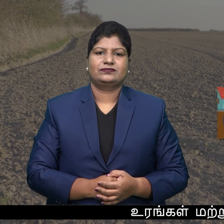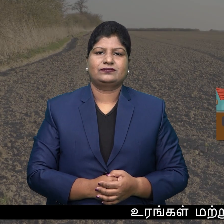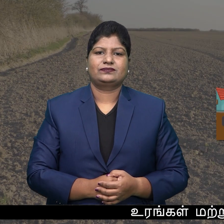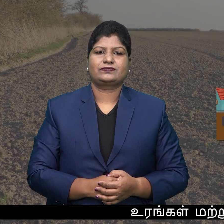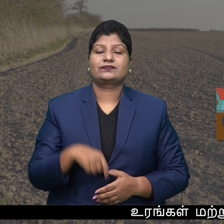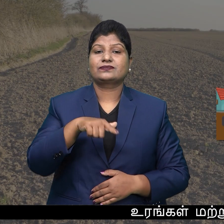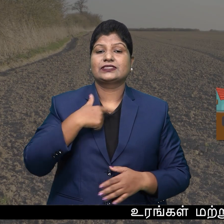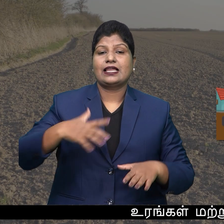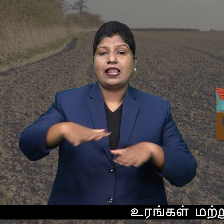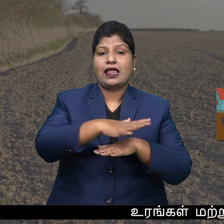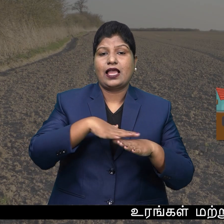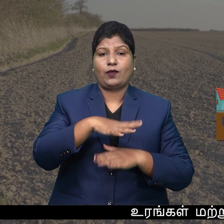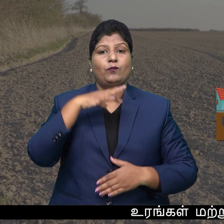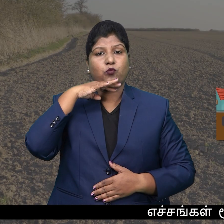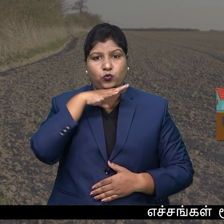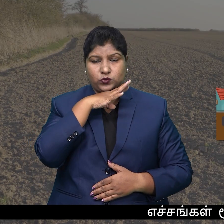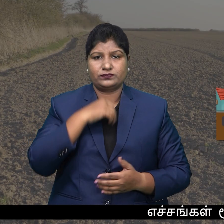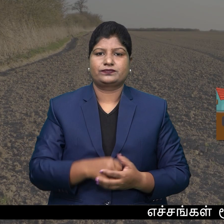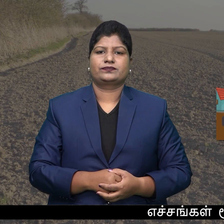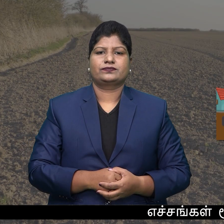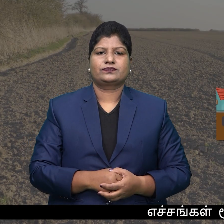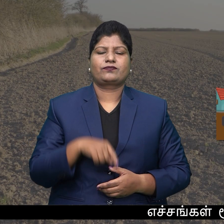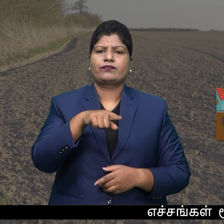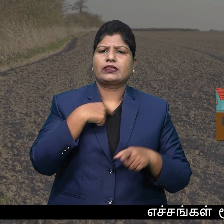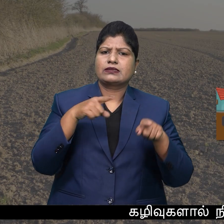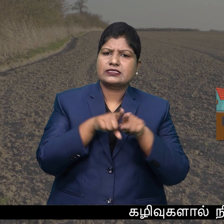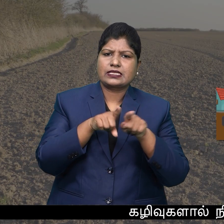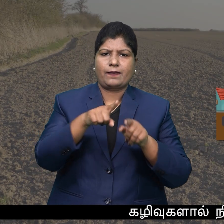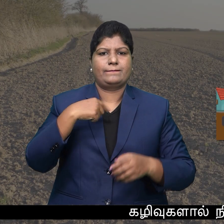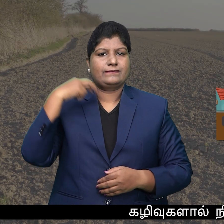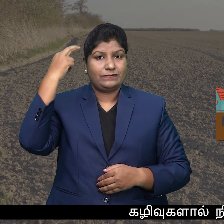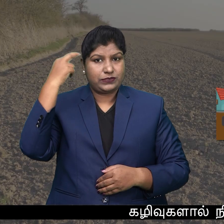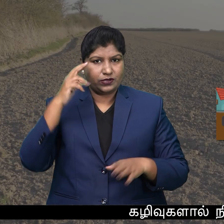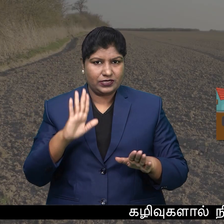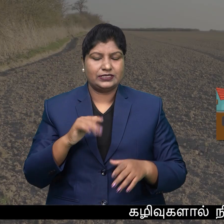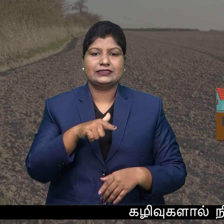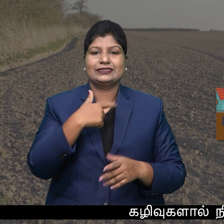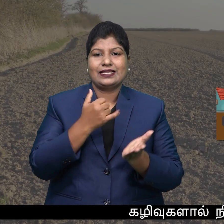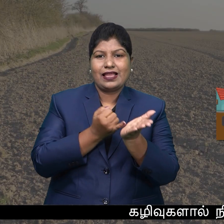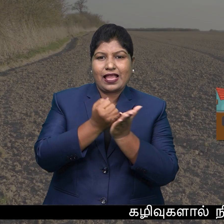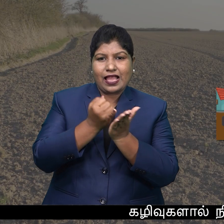உரங்கள் மற்றும் பூச்சிக்கொல்லி எச்சங்கள் மூலம் விவசாய கழிவுகளால் நிலம் மாசுபடுகிறது.